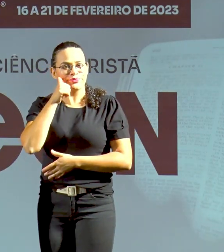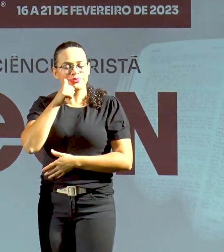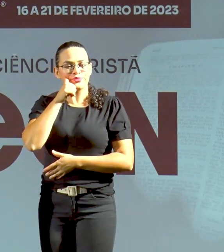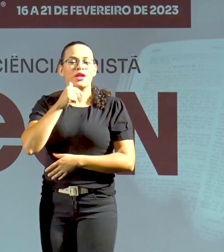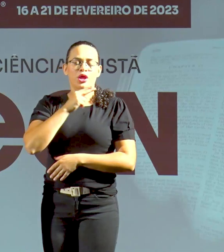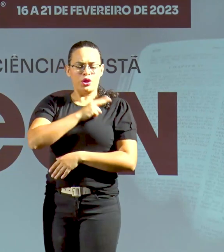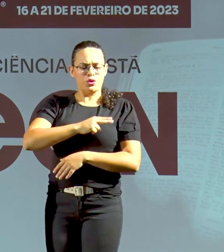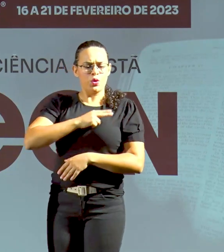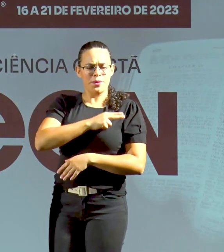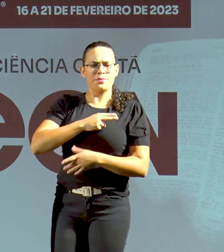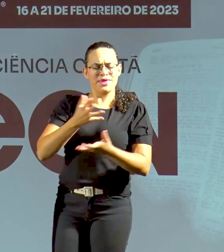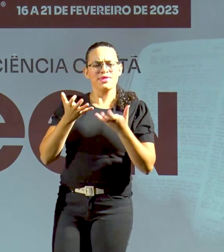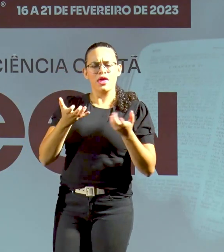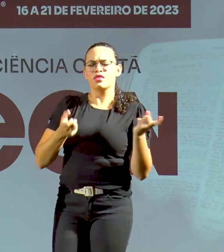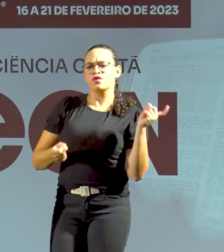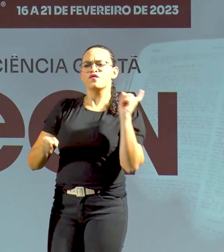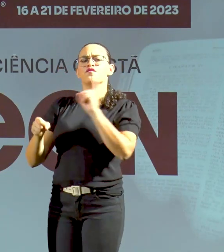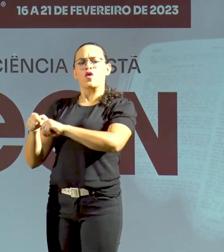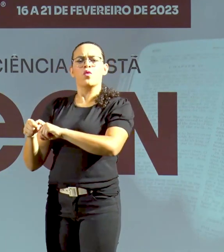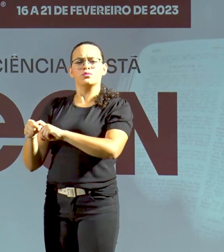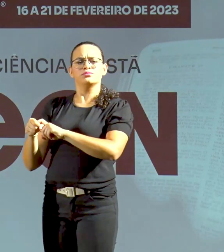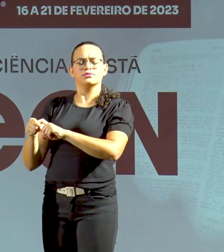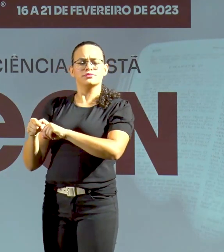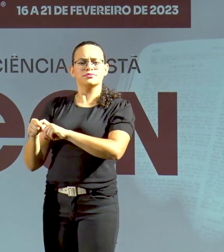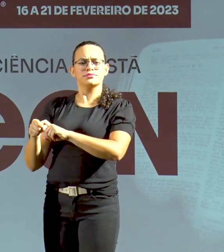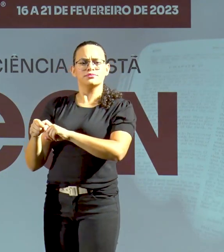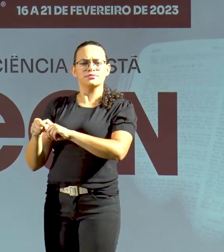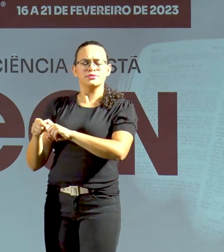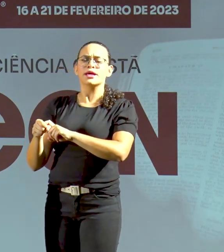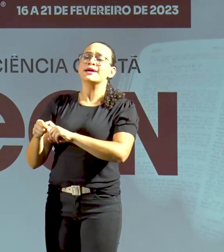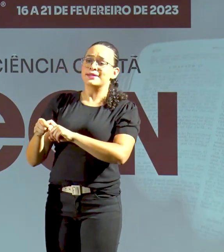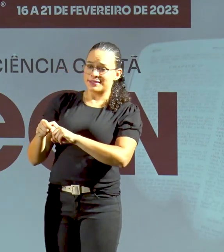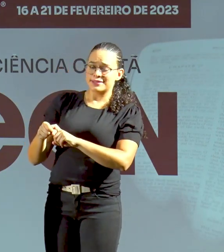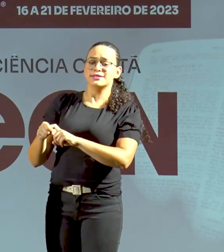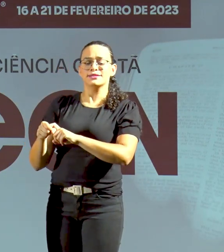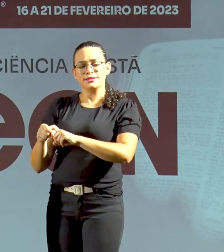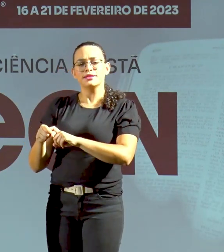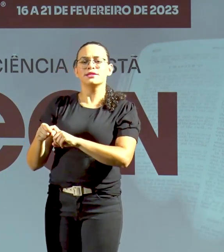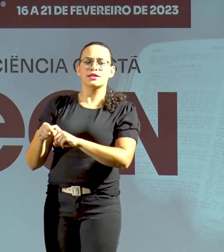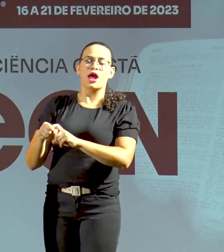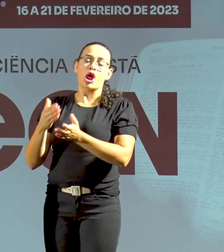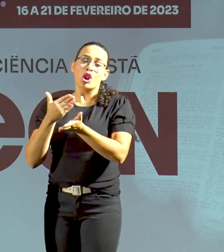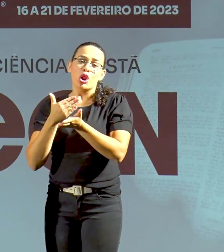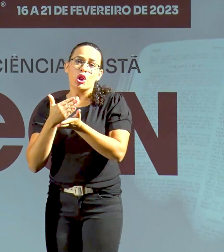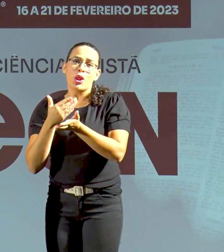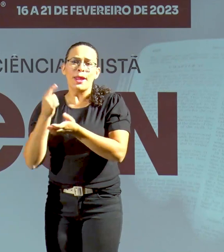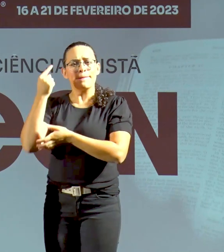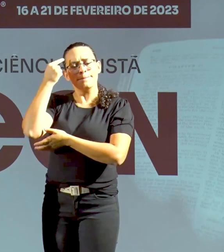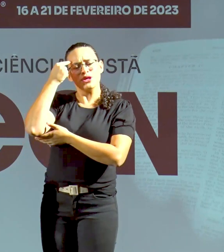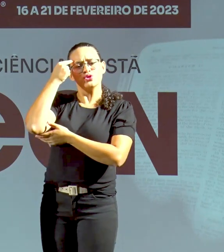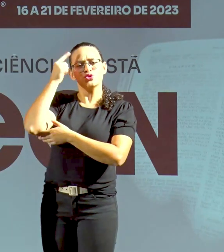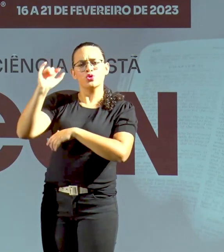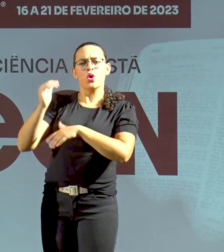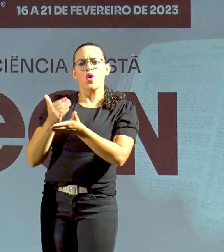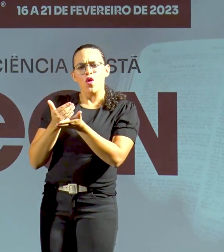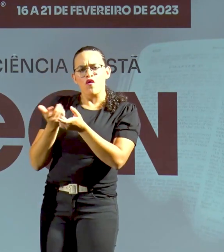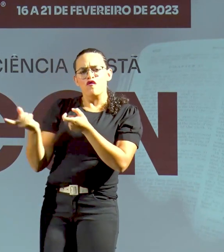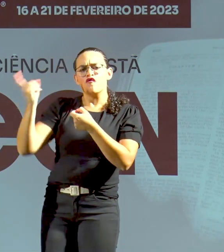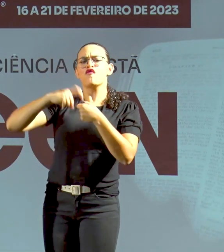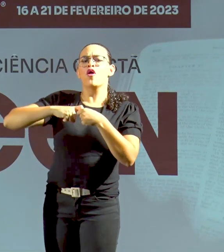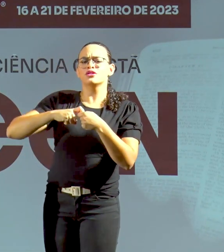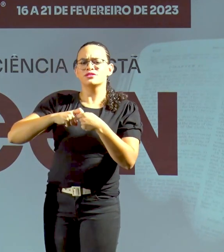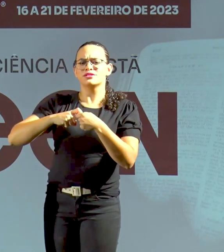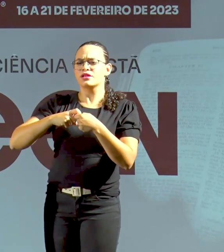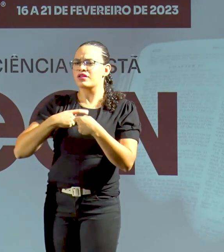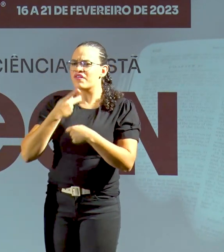ela decide voltar e ela decide voltar a princípio com as suas noras Noemi desse